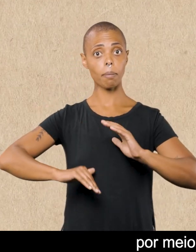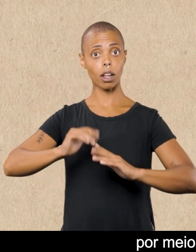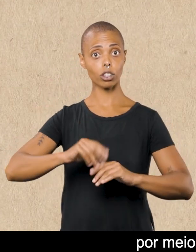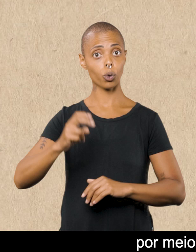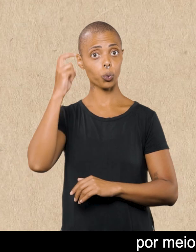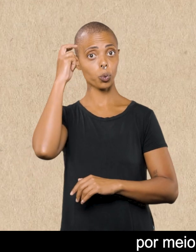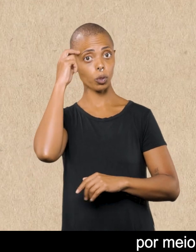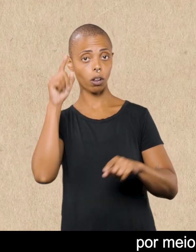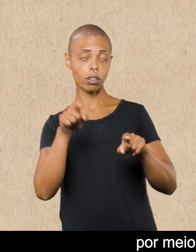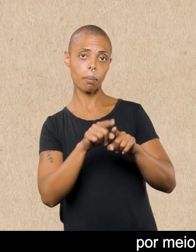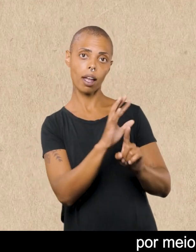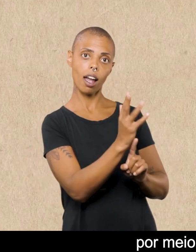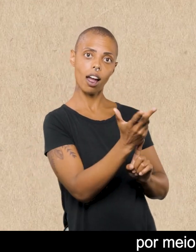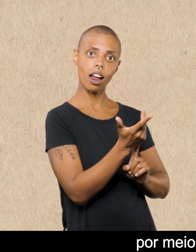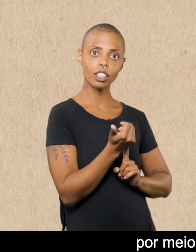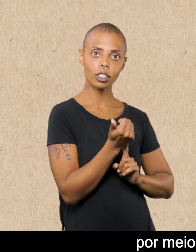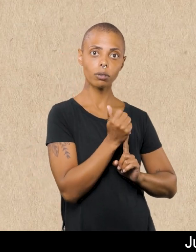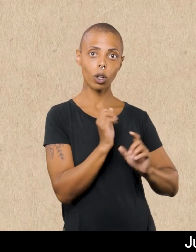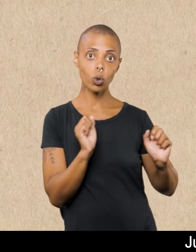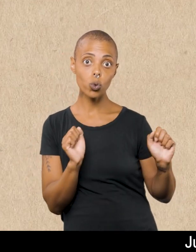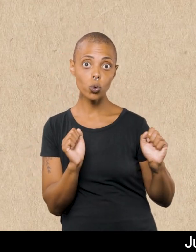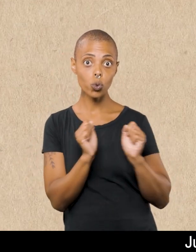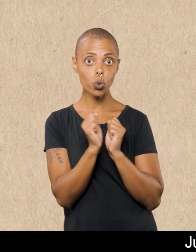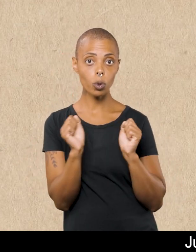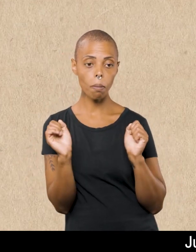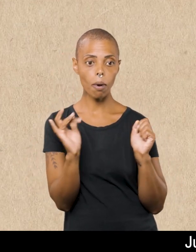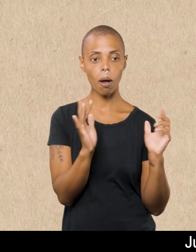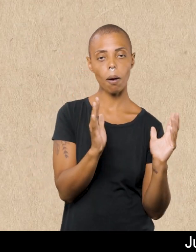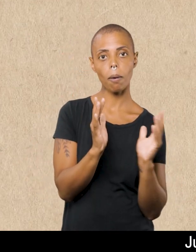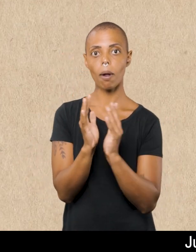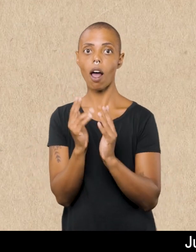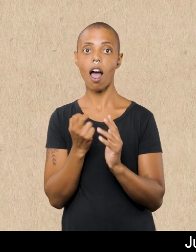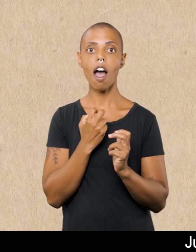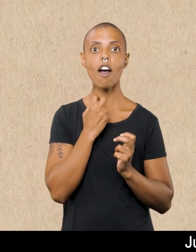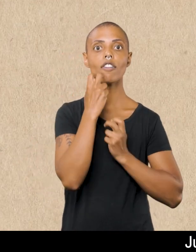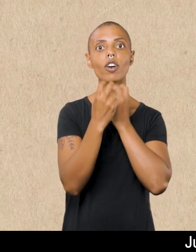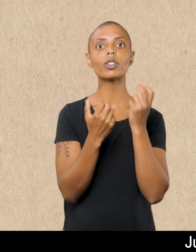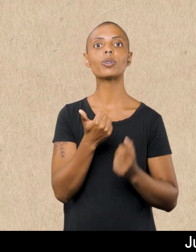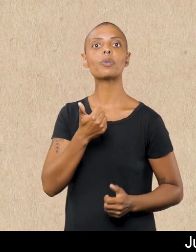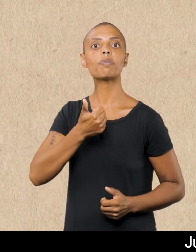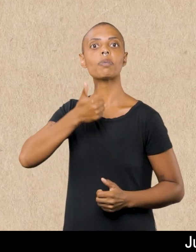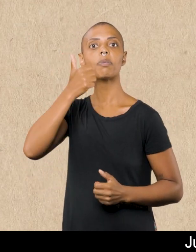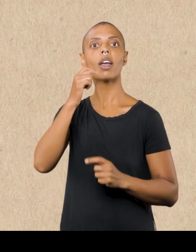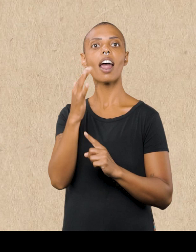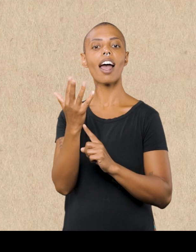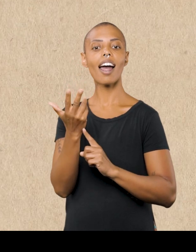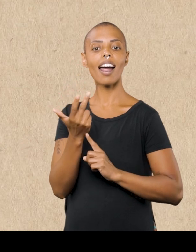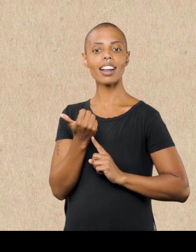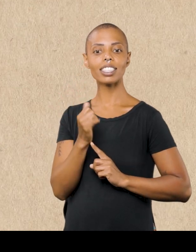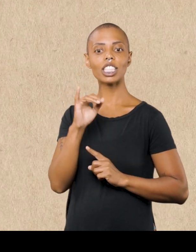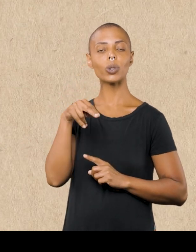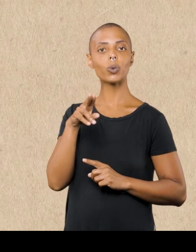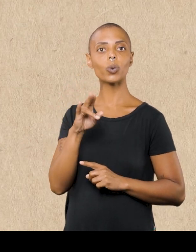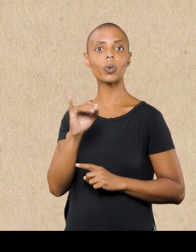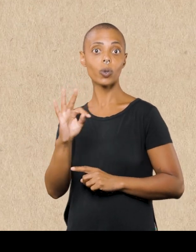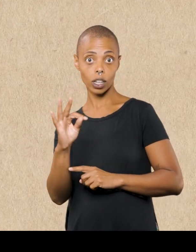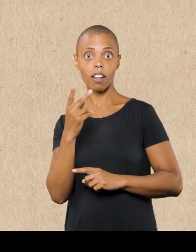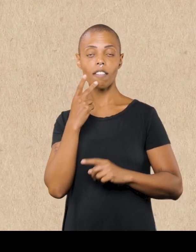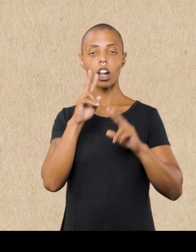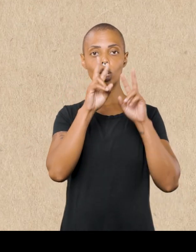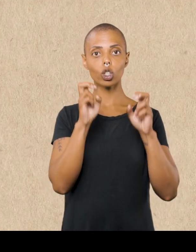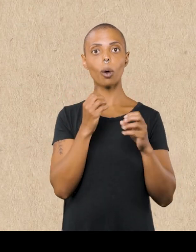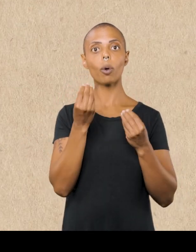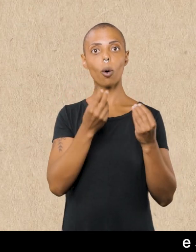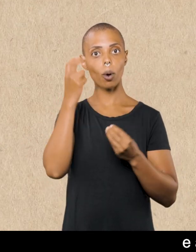inúmeras gerações por meio de uma multiplicidade de práticas culturais e artísticas. Juntas, as vozes